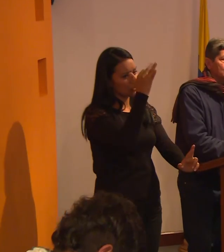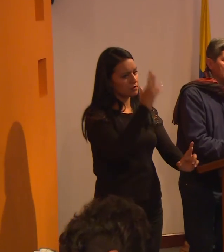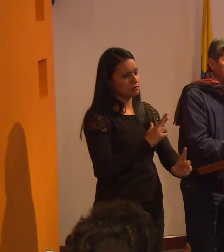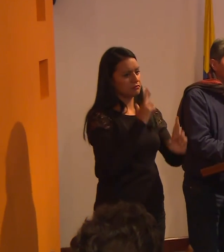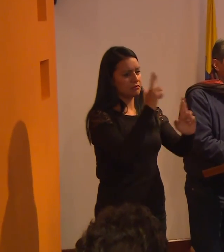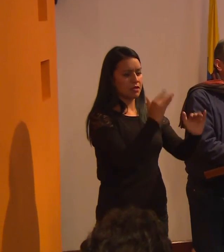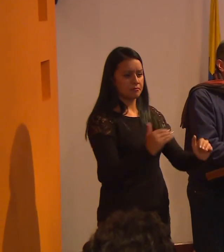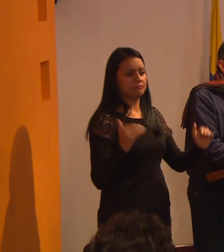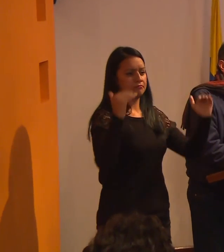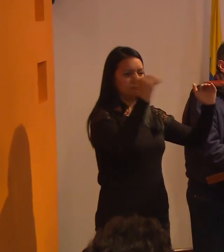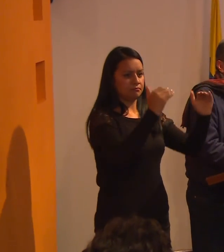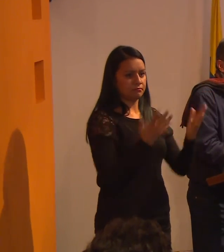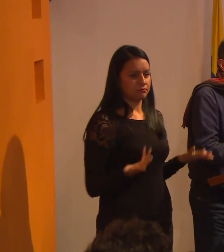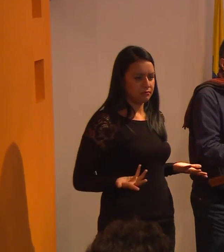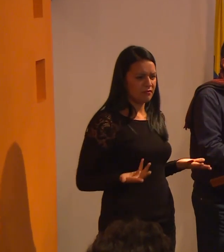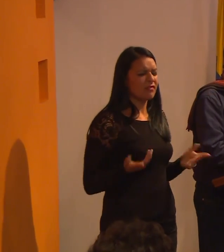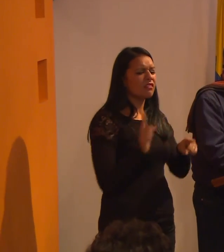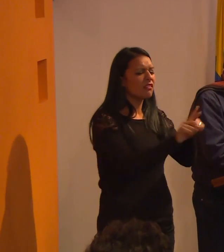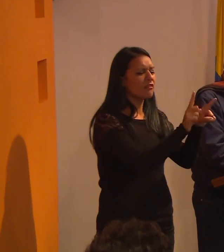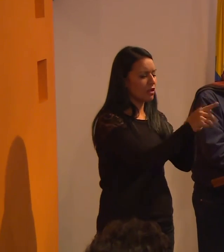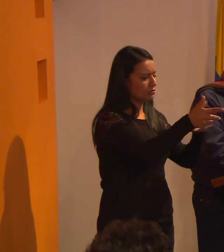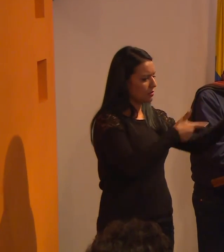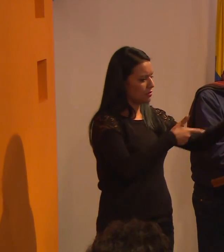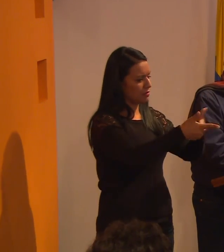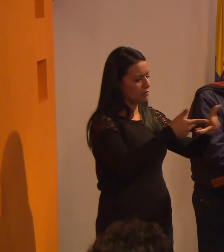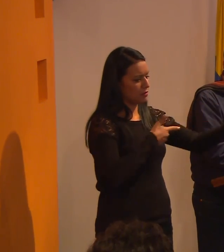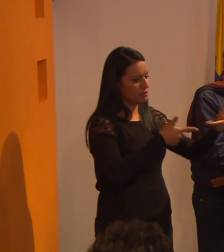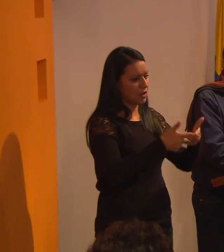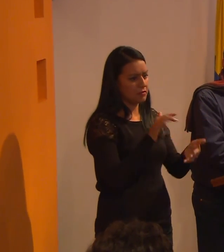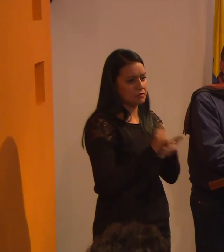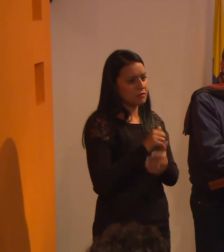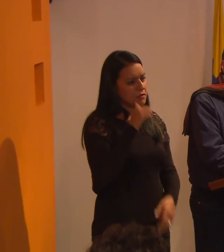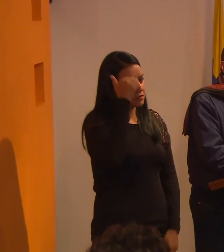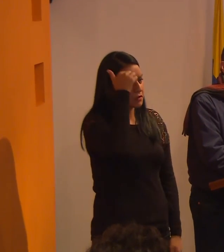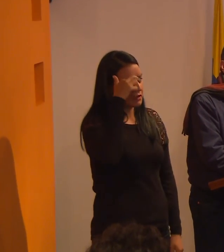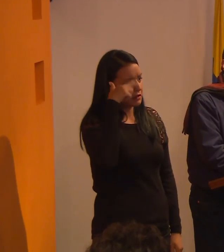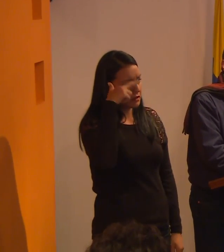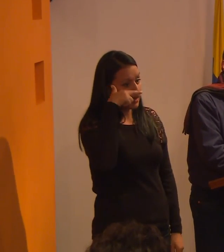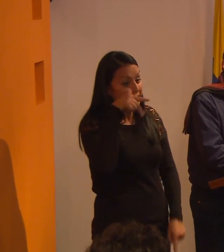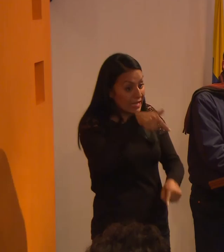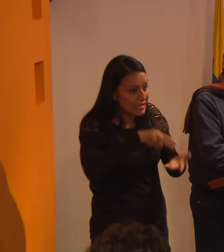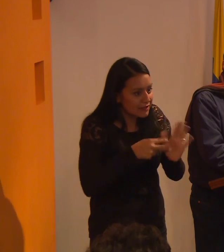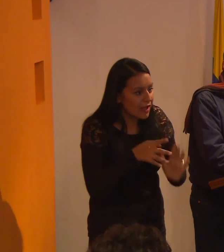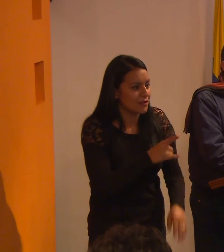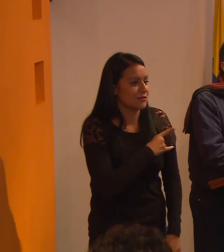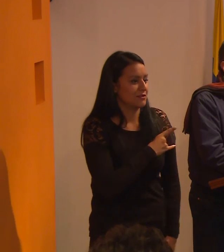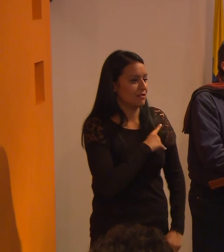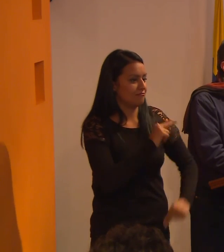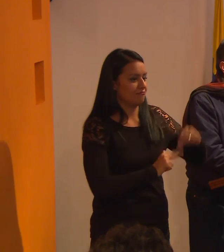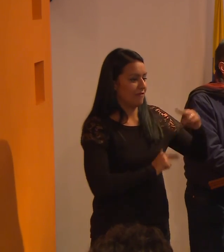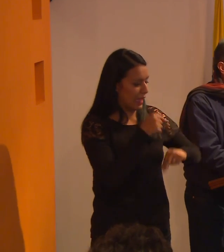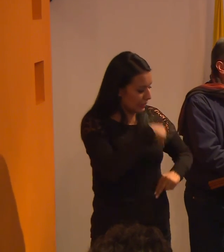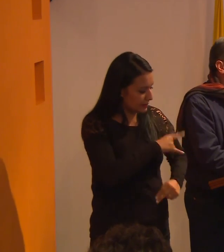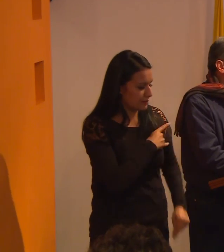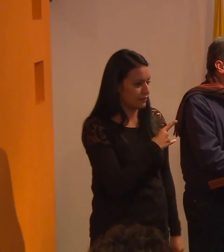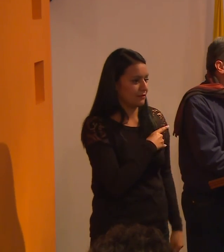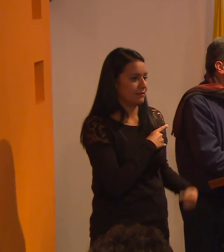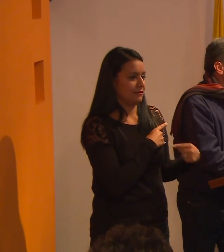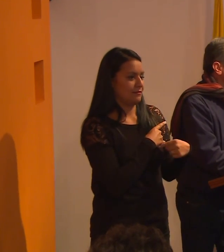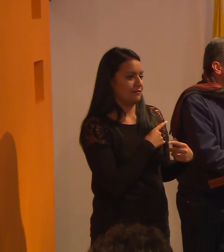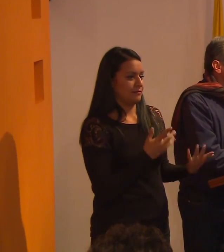muy alturada las diferencias que plantea René, y eso es hacer universidad. En ese sentido, yo creo